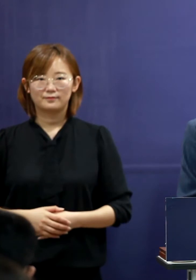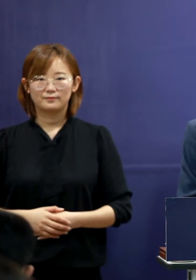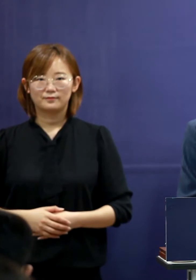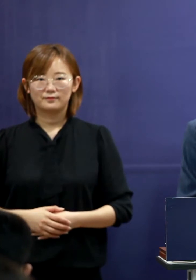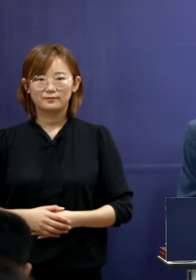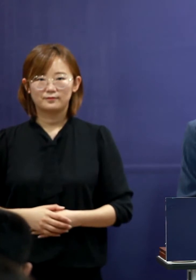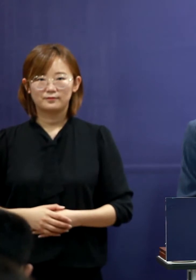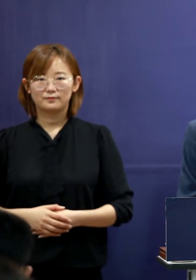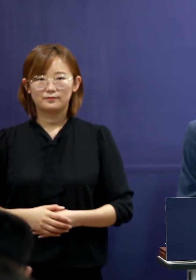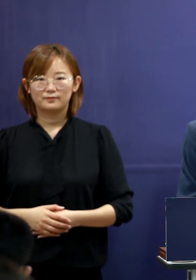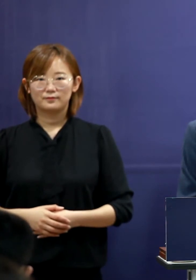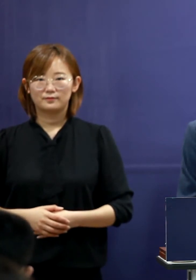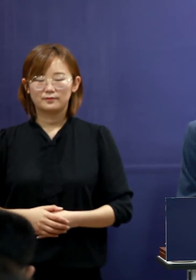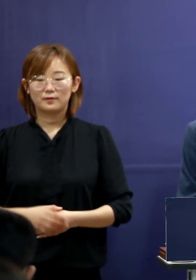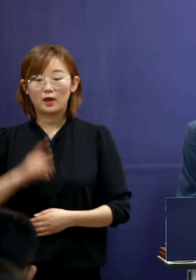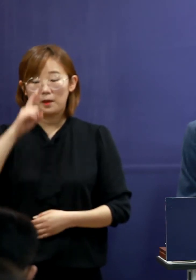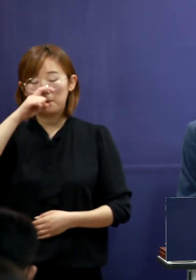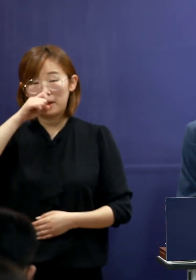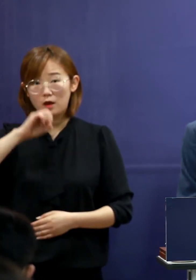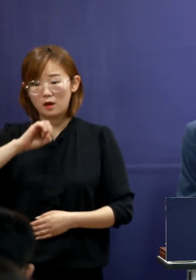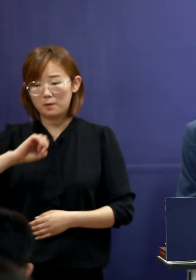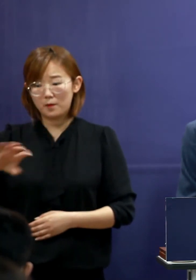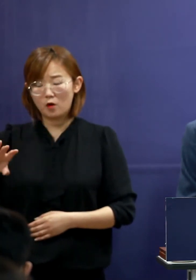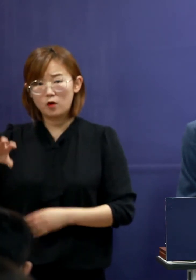폐기물 처리 시설, 또 친환경